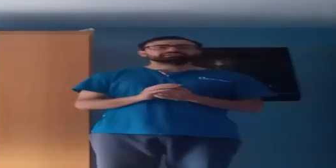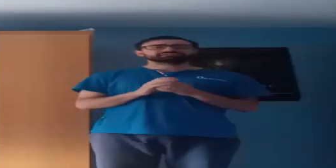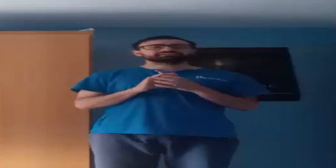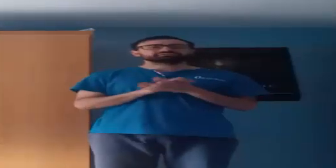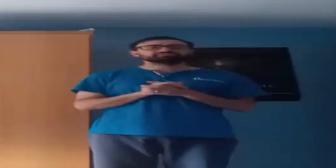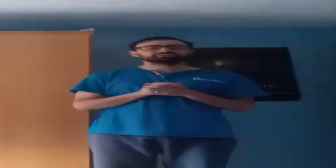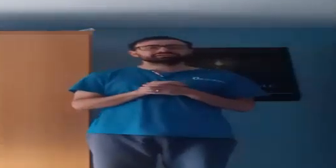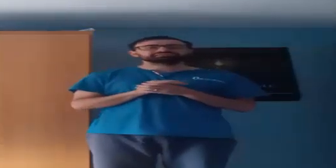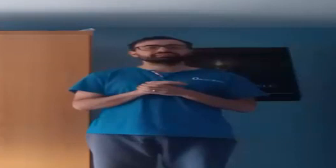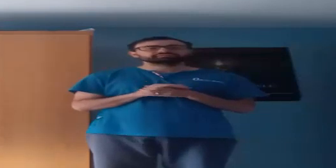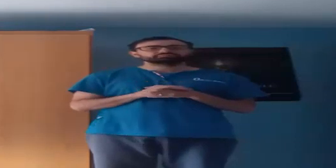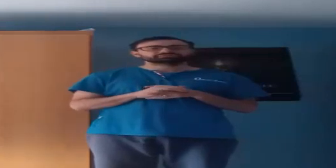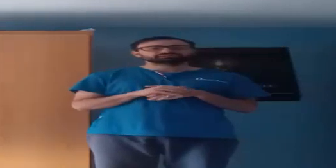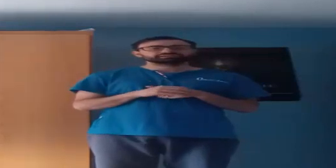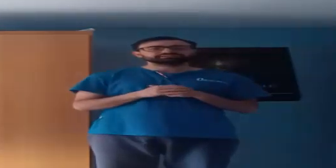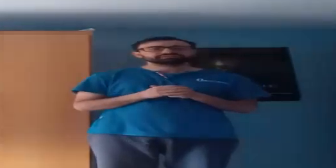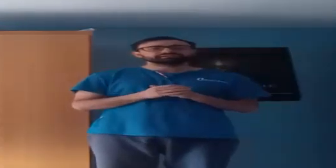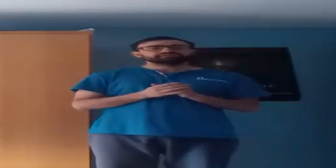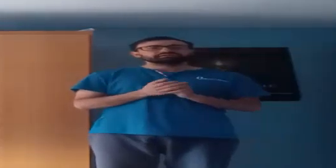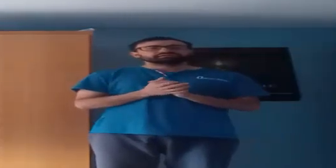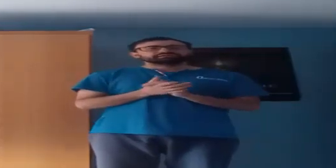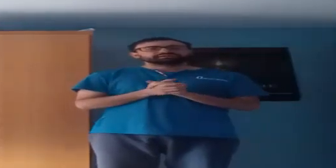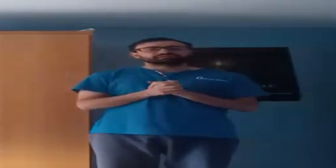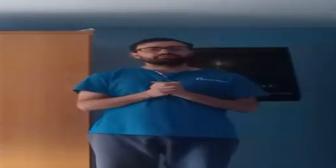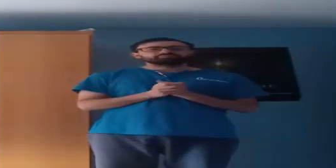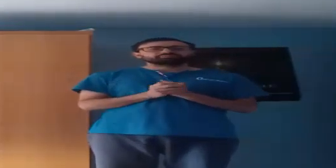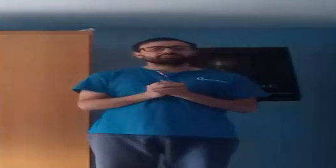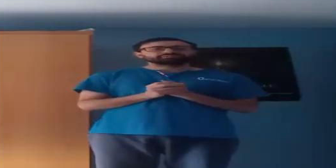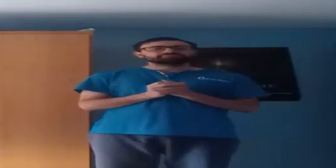buenas a todos, gente, ¿cómo estáis? Aquí un nuevo vídeo,